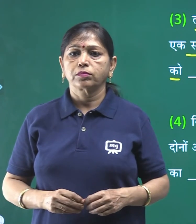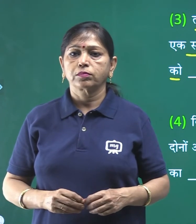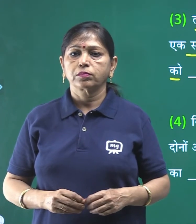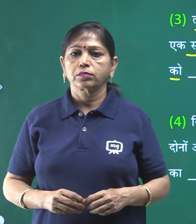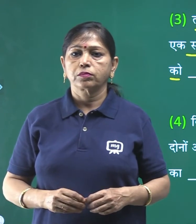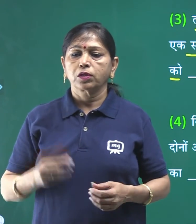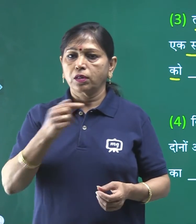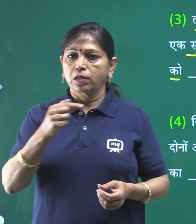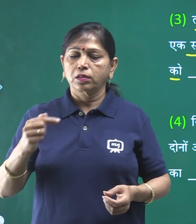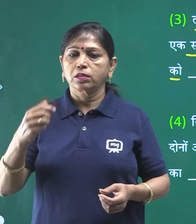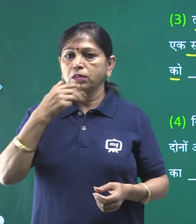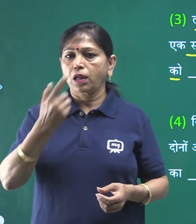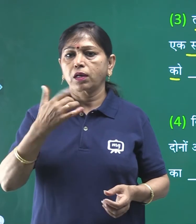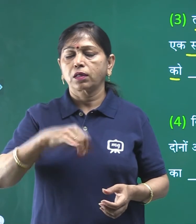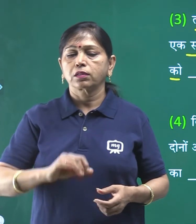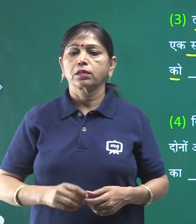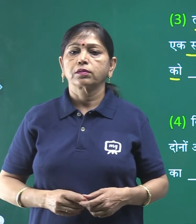रिक्त स्थान कहते हैं।